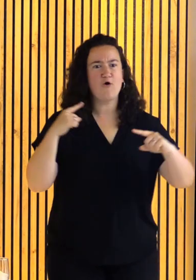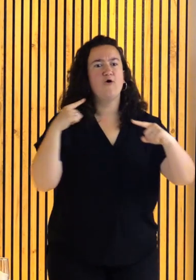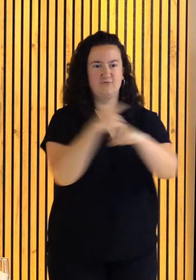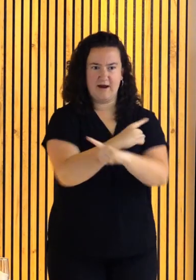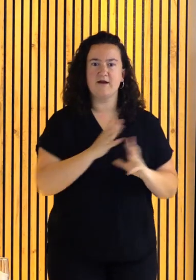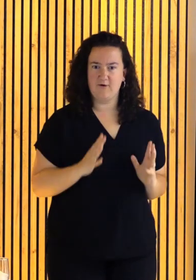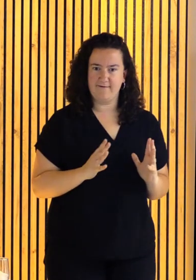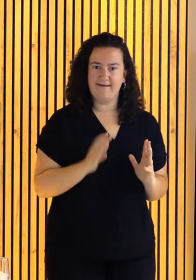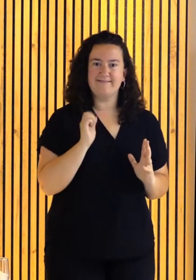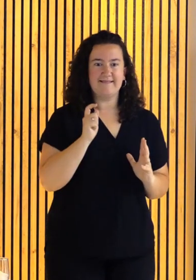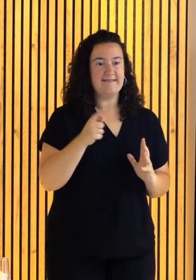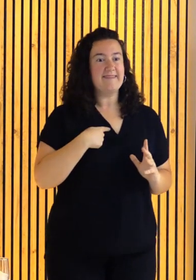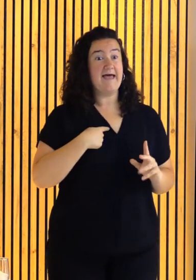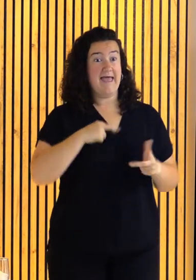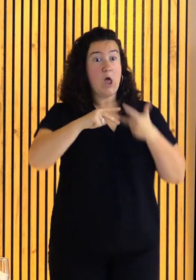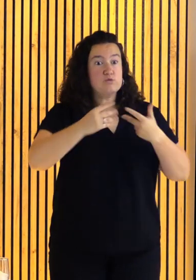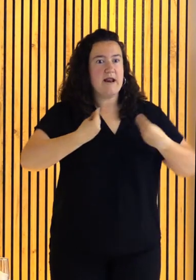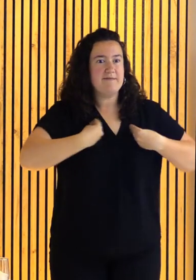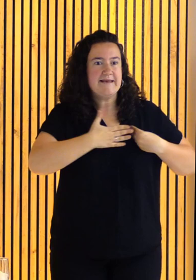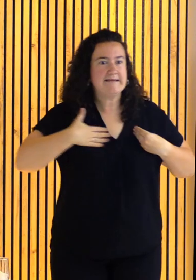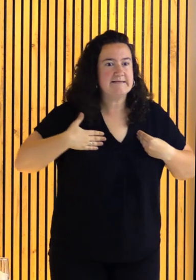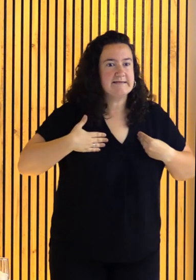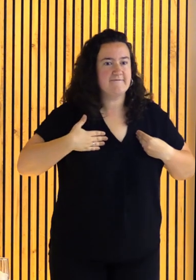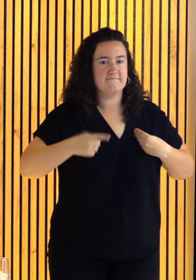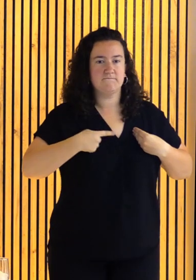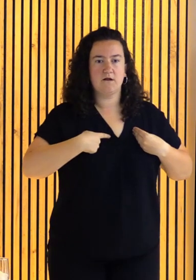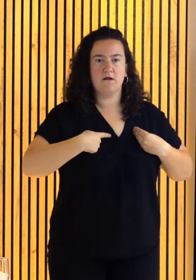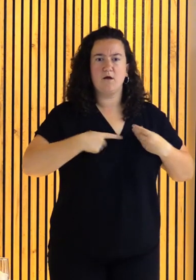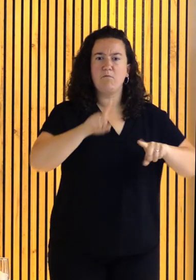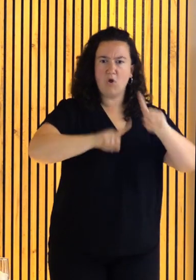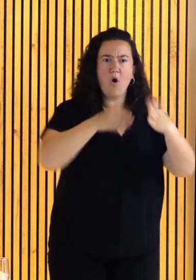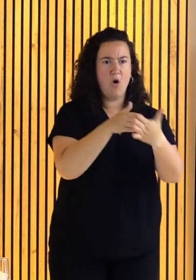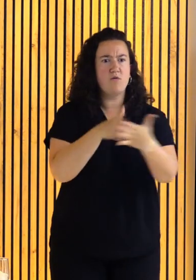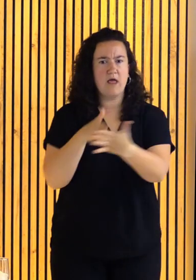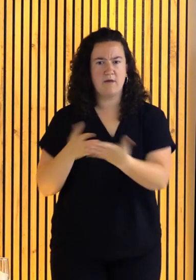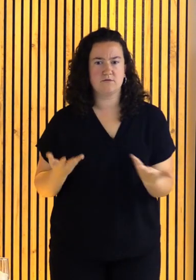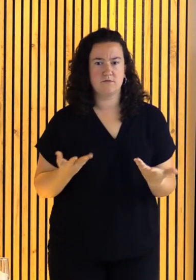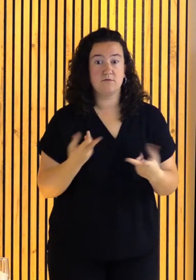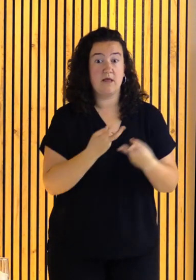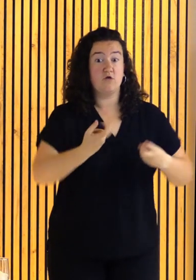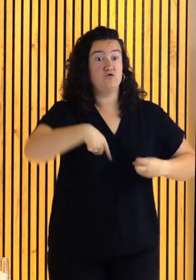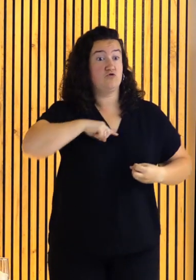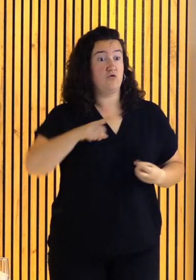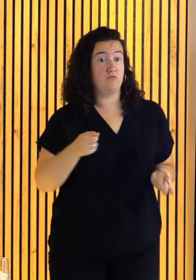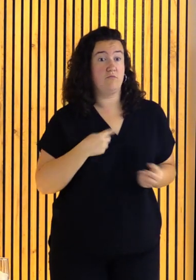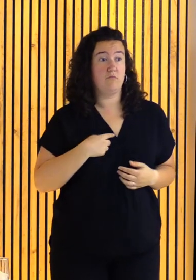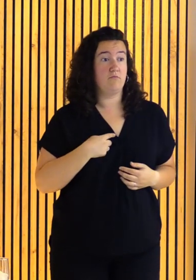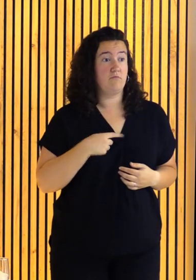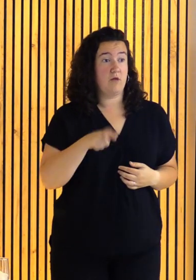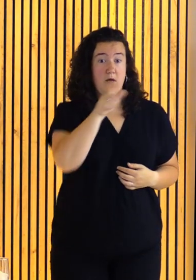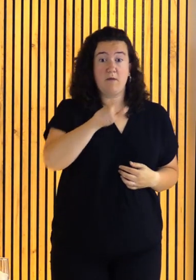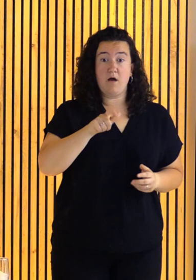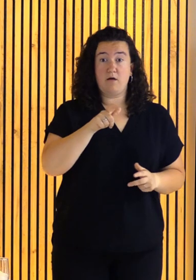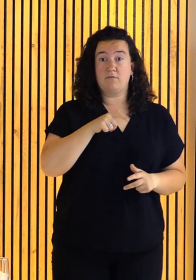izaten da normalean euskaraz bizinei izatea. Orduan, euskalduna privilegiatuak izan gintezke titulu bat daukagulako, baina